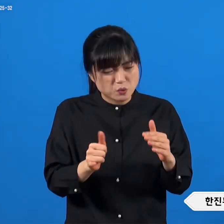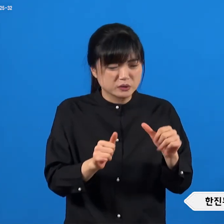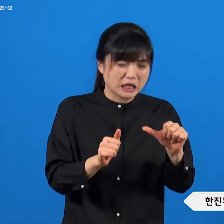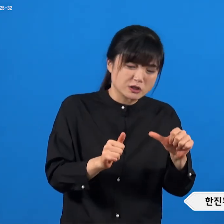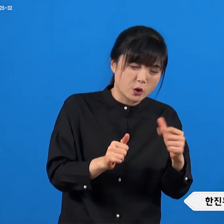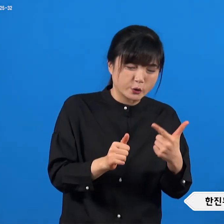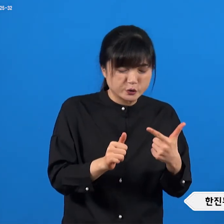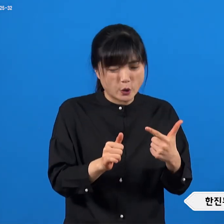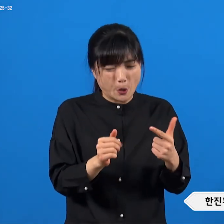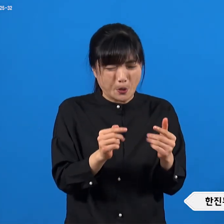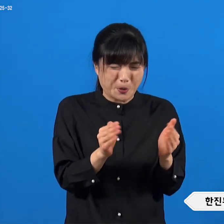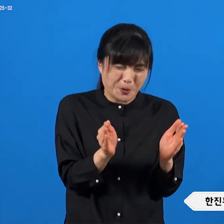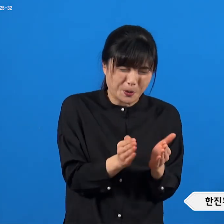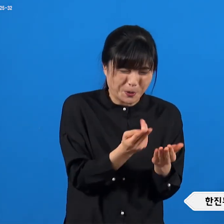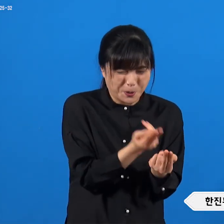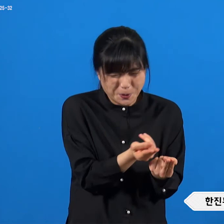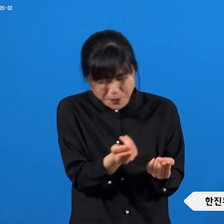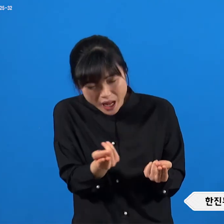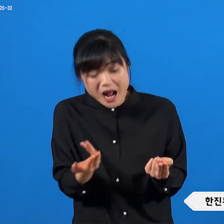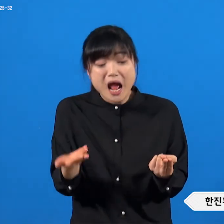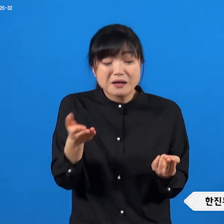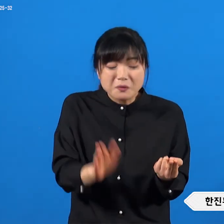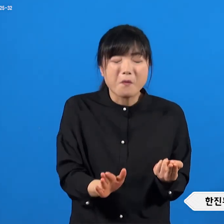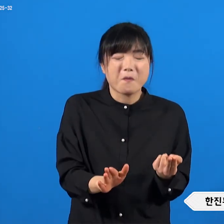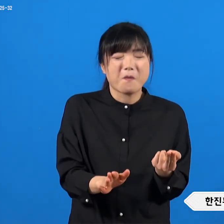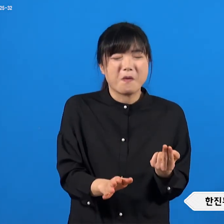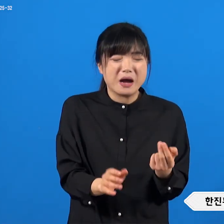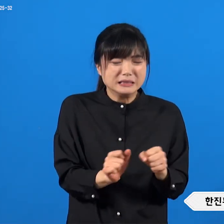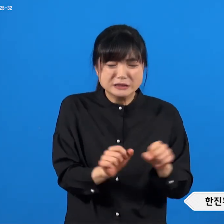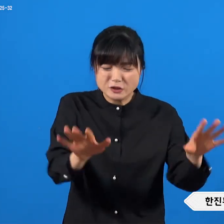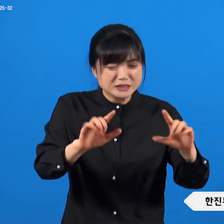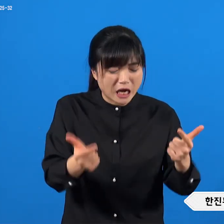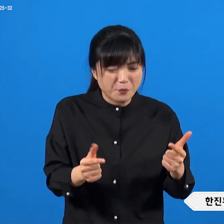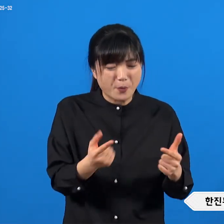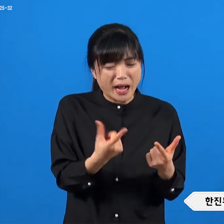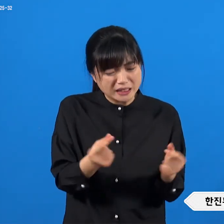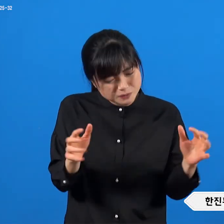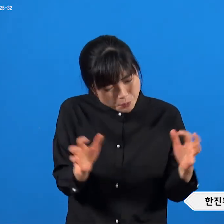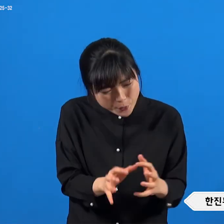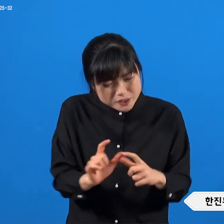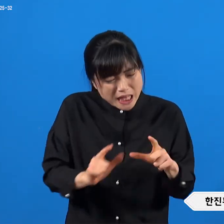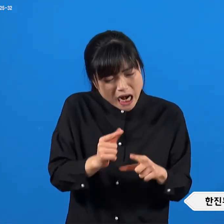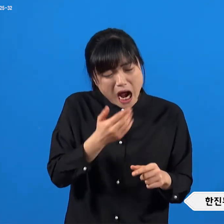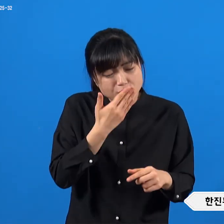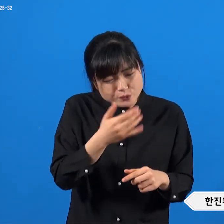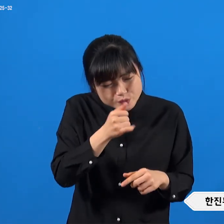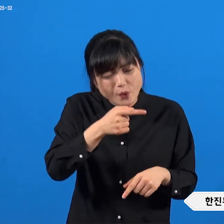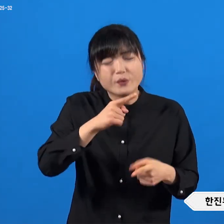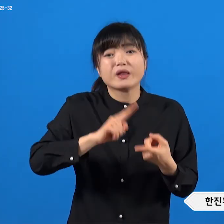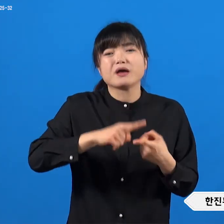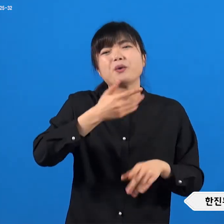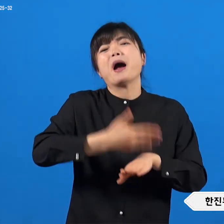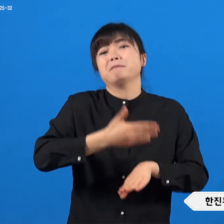누웠어도 그래도 고아원으로, 보육원으로 뿔뿔이 흩어지지 아니하는 것만 해도 감사했지 않습니까?